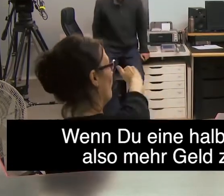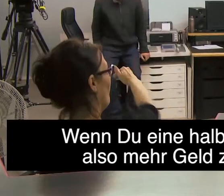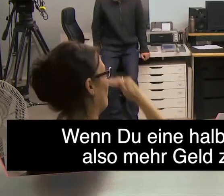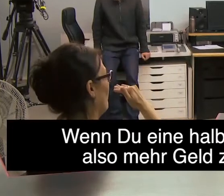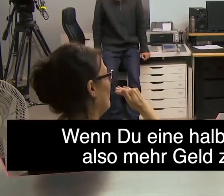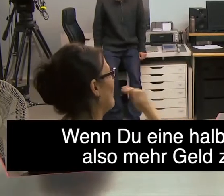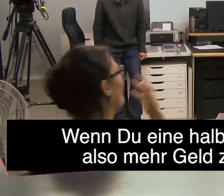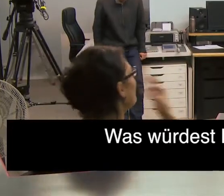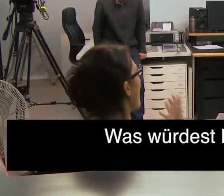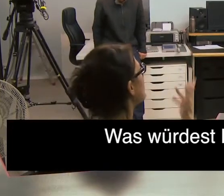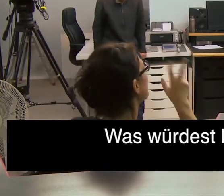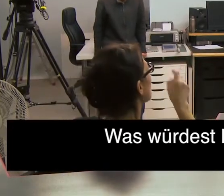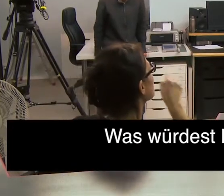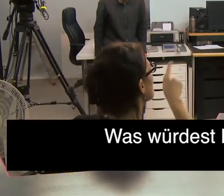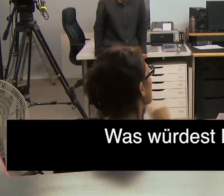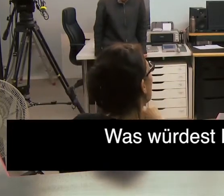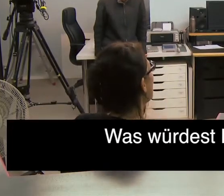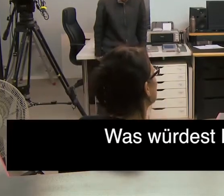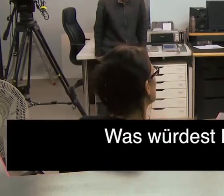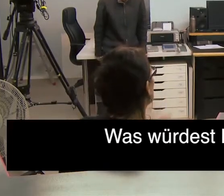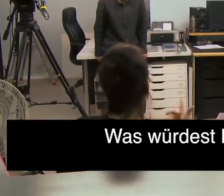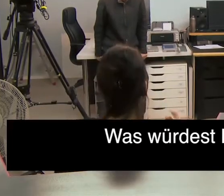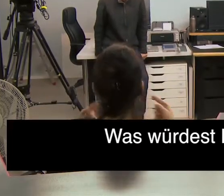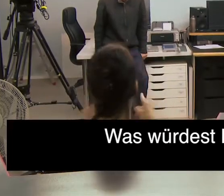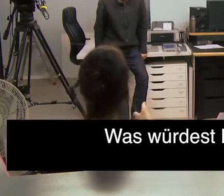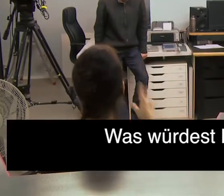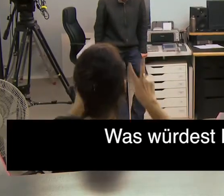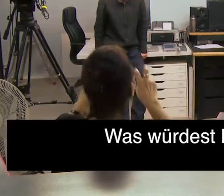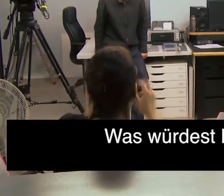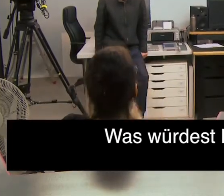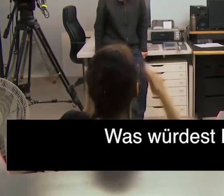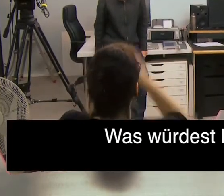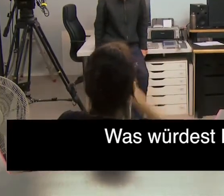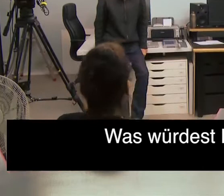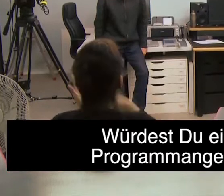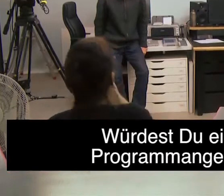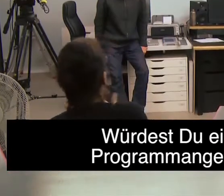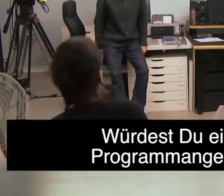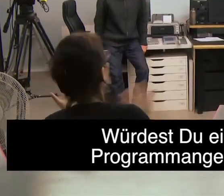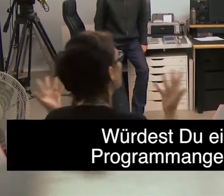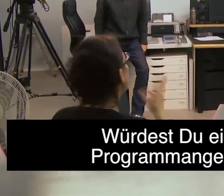würdest du ändern? Oder würdest du einfach längere, größeres Programmangebot machen?